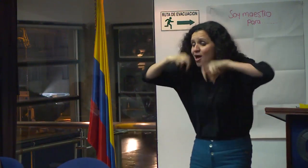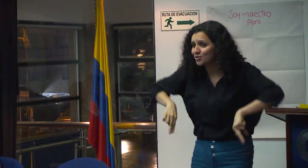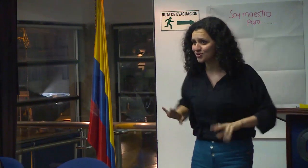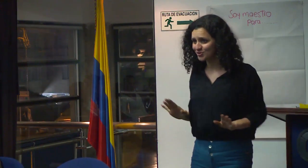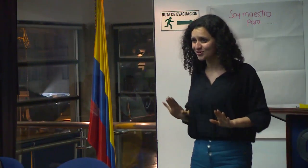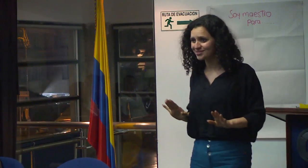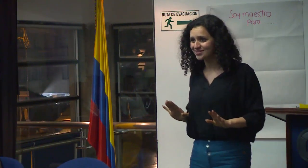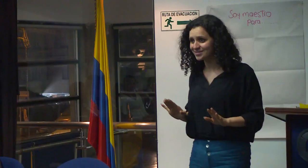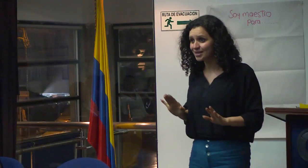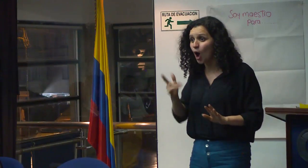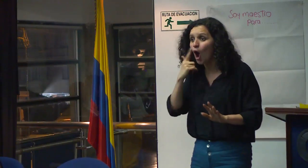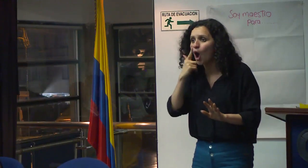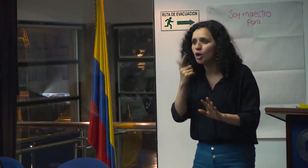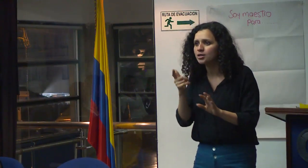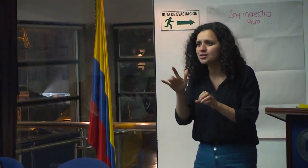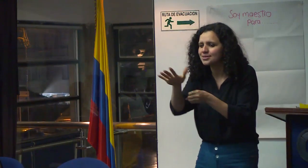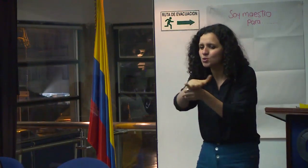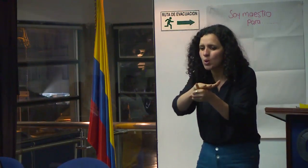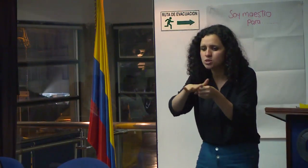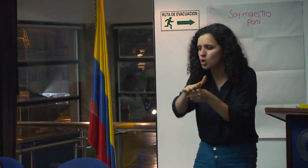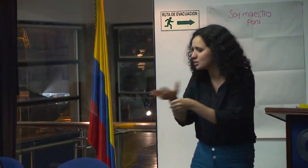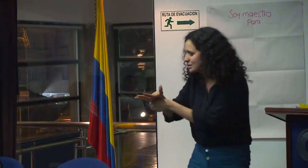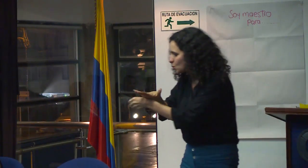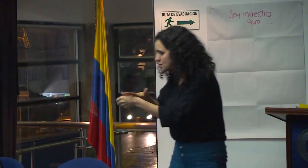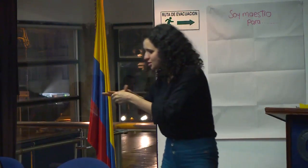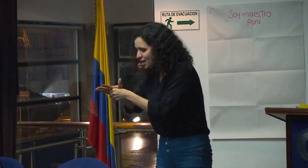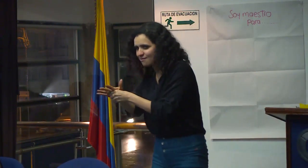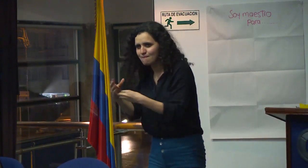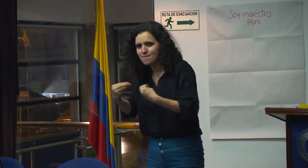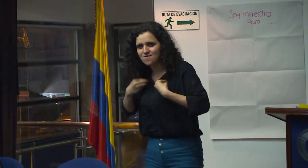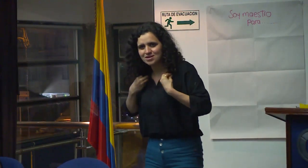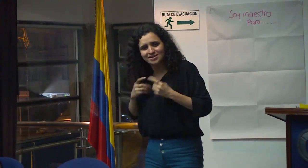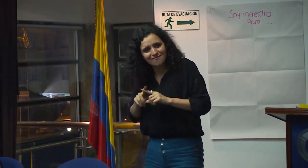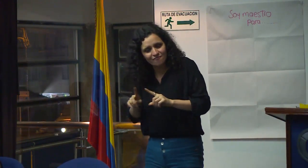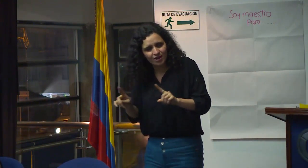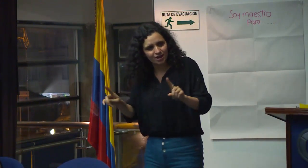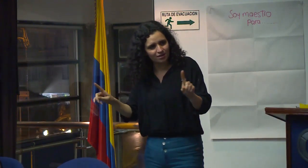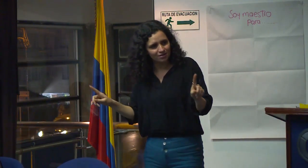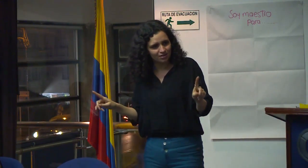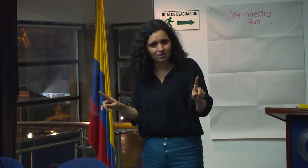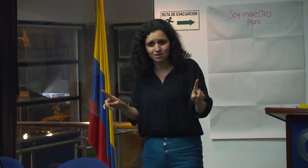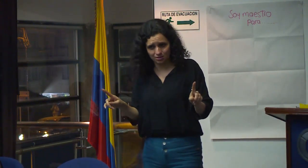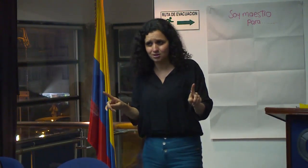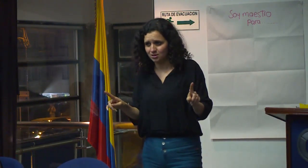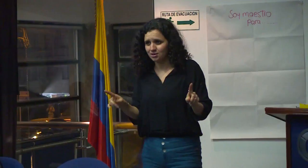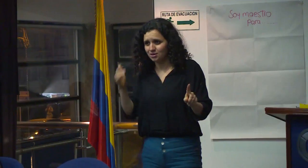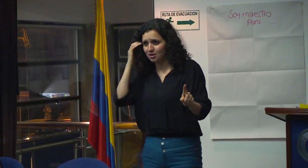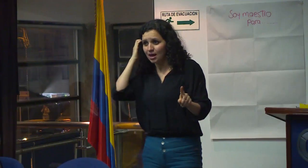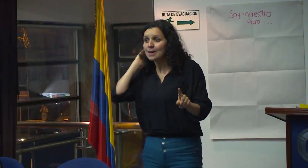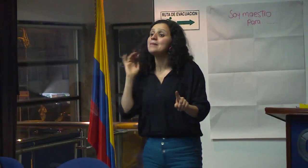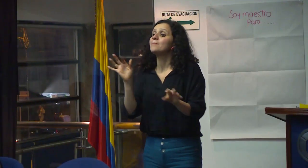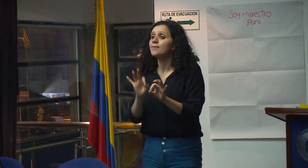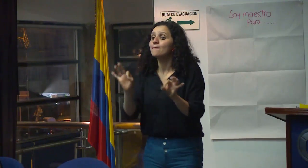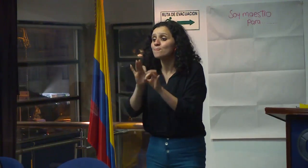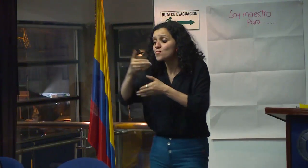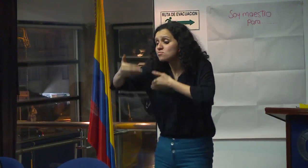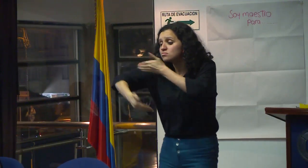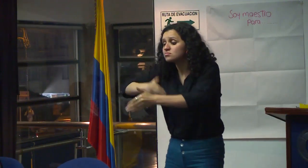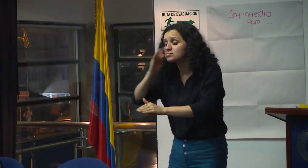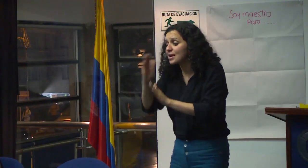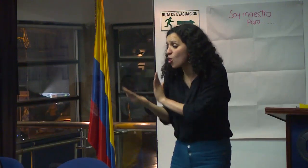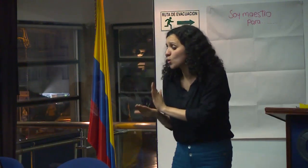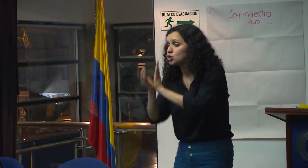condiciones las vivimos de manera distinta, pero las condiciones son las mismas. Por eso en algún momento esos procesos para la educación